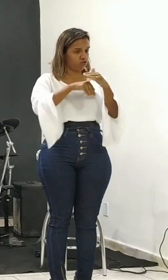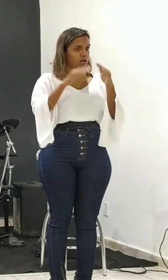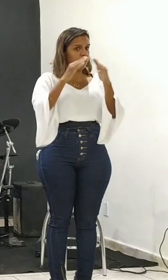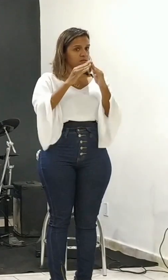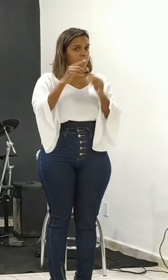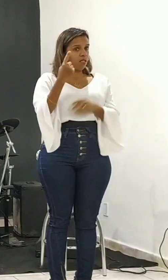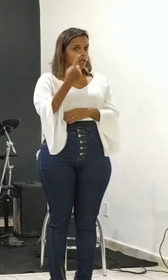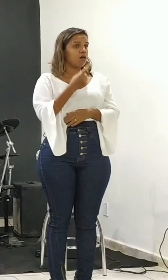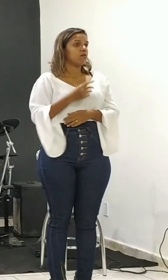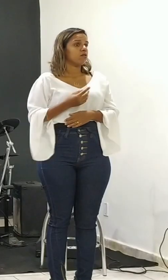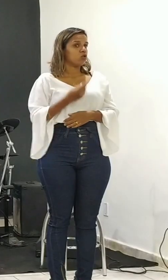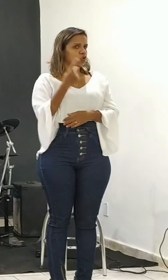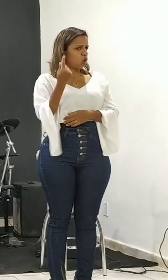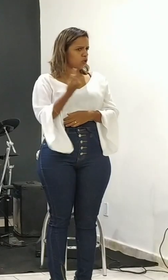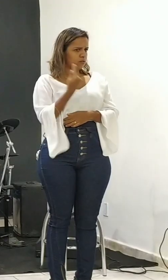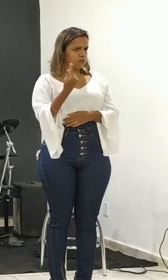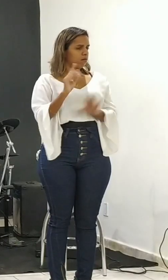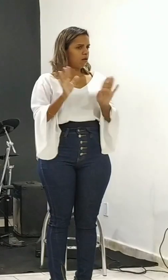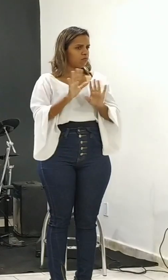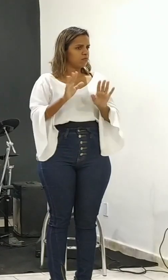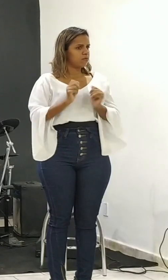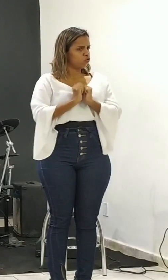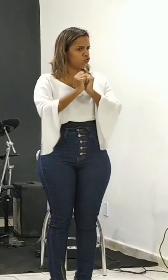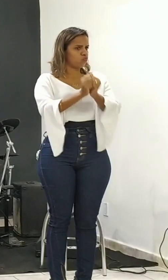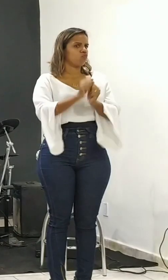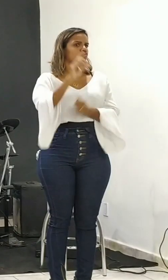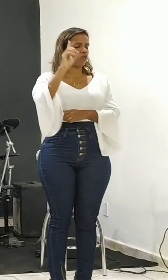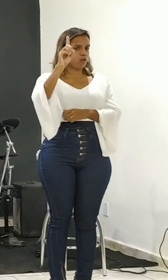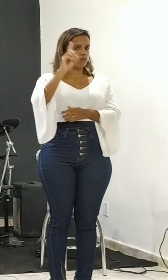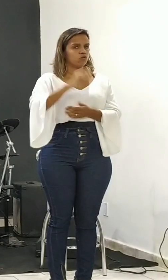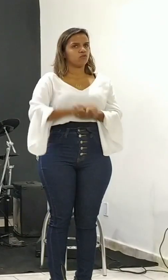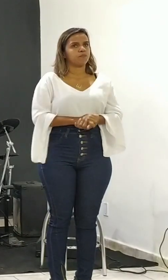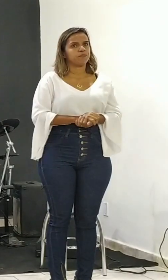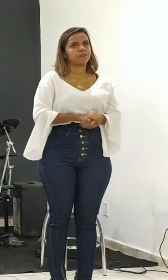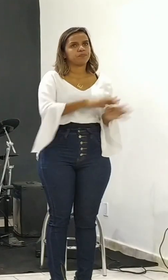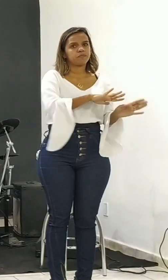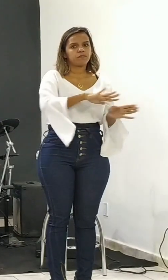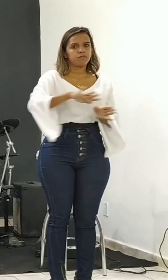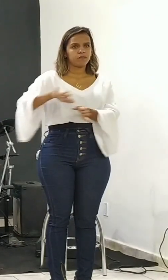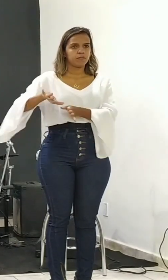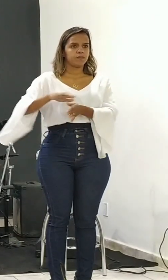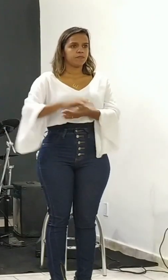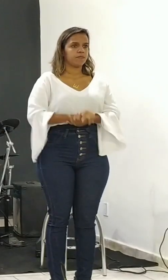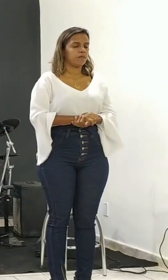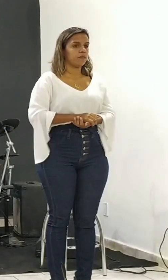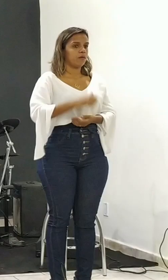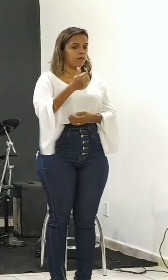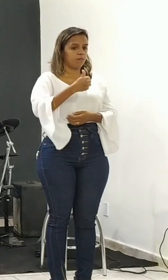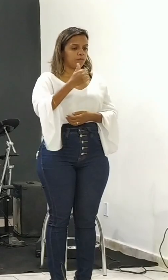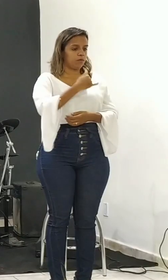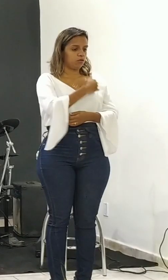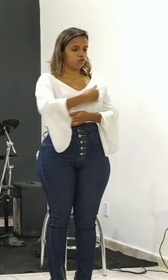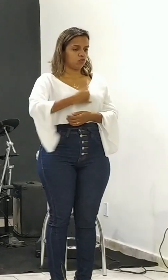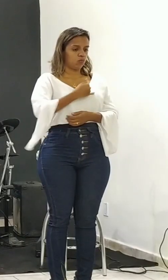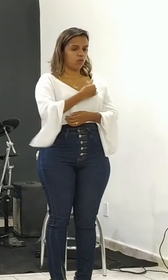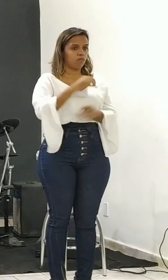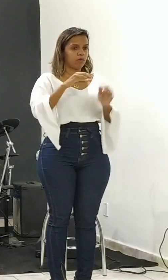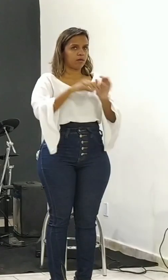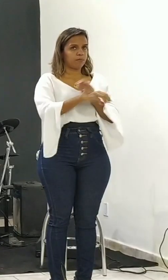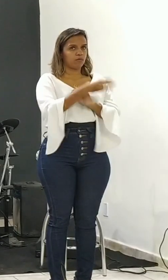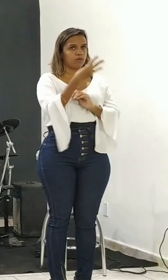Lá em 1 João capítulo 3, versículo 1. 1 João capítulo 3, versículo